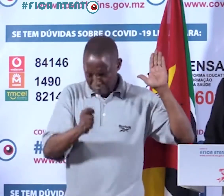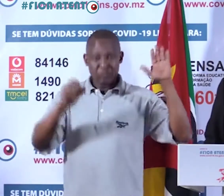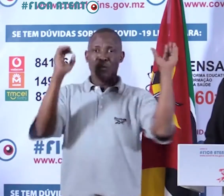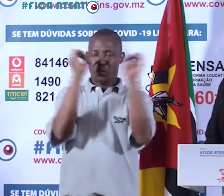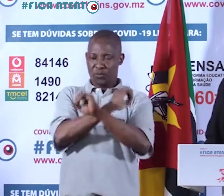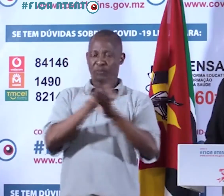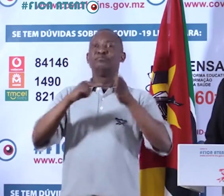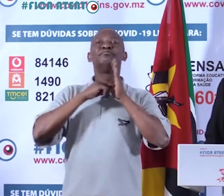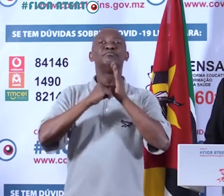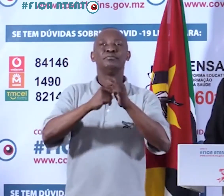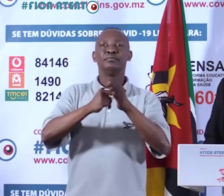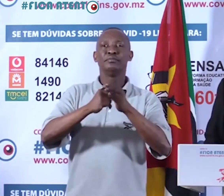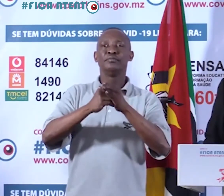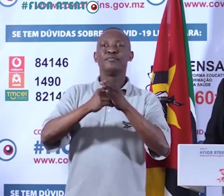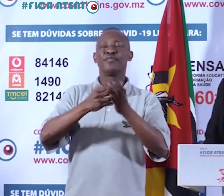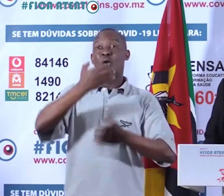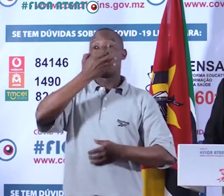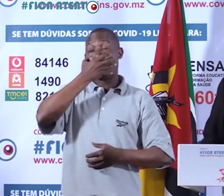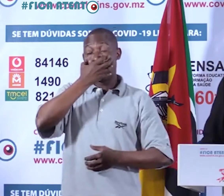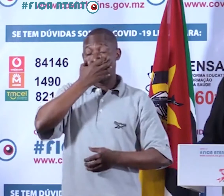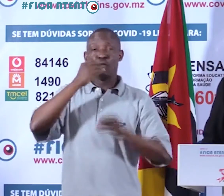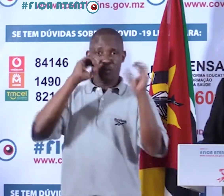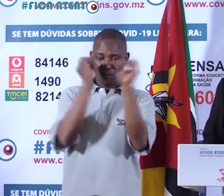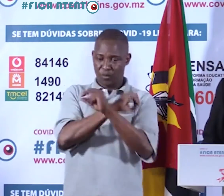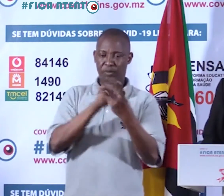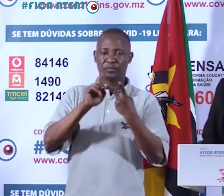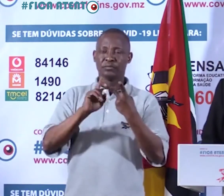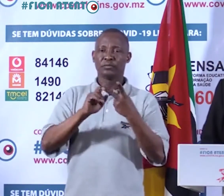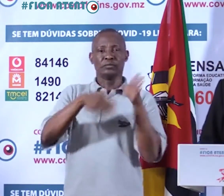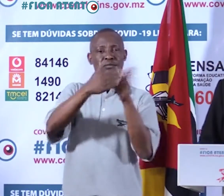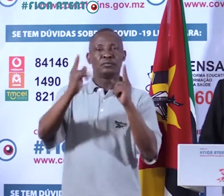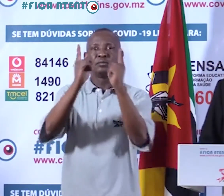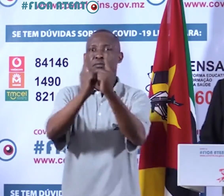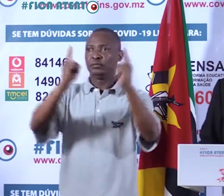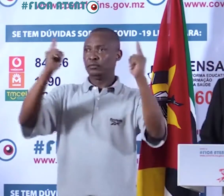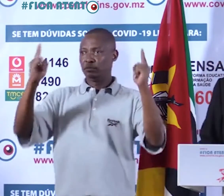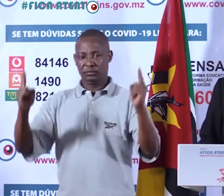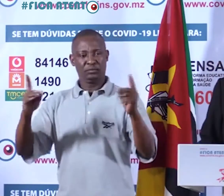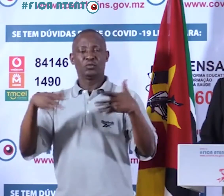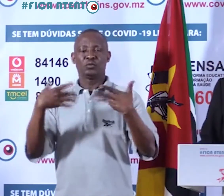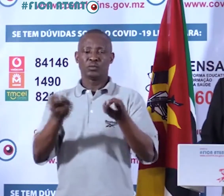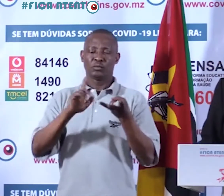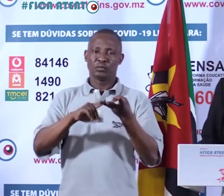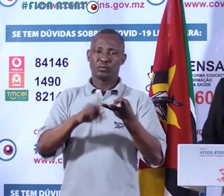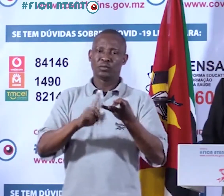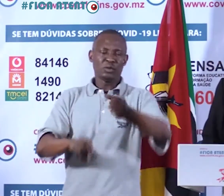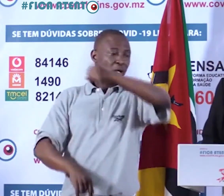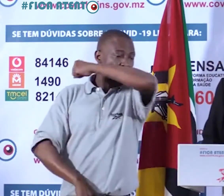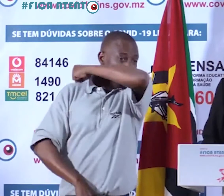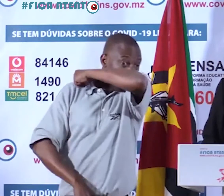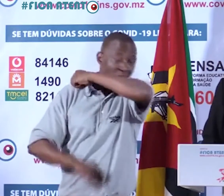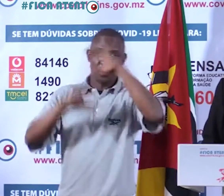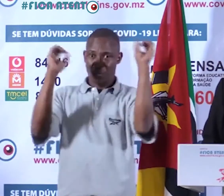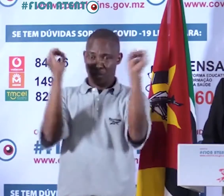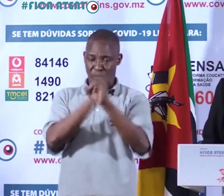da máscara, o distanciamento social ou a etiqueta da tosse, mas também aumenta